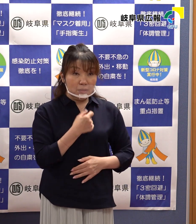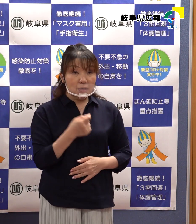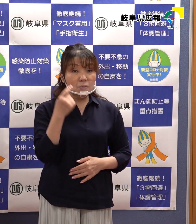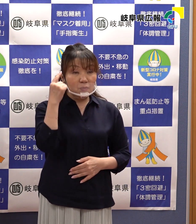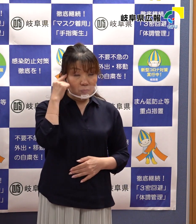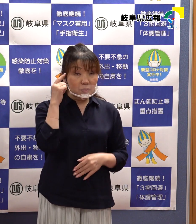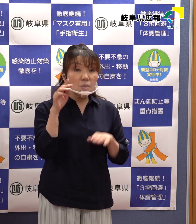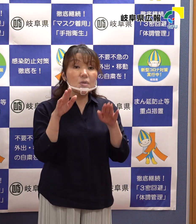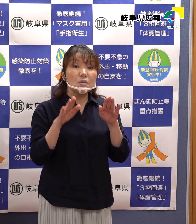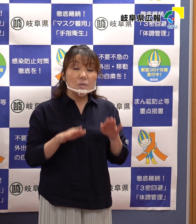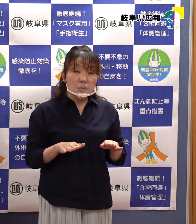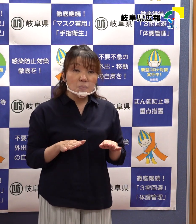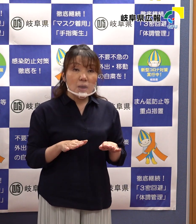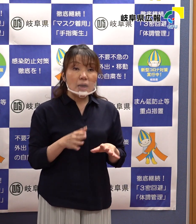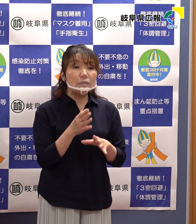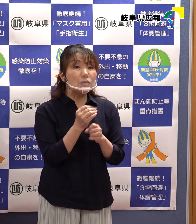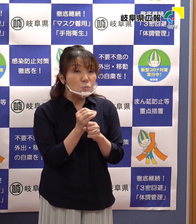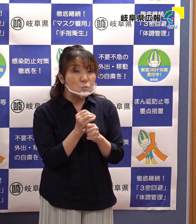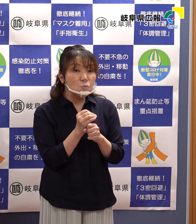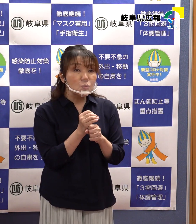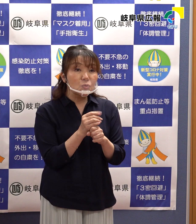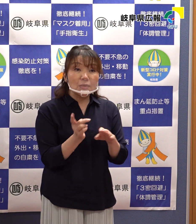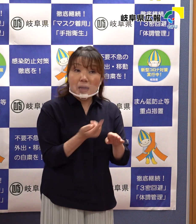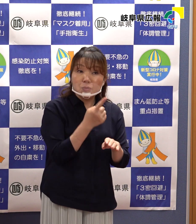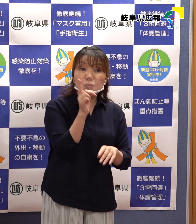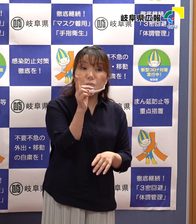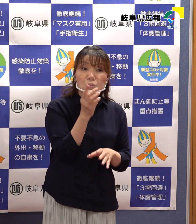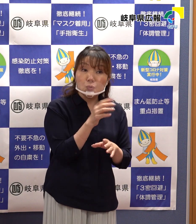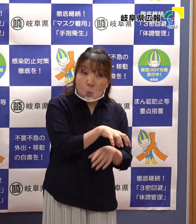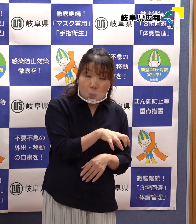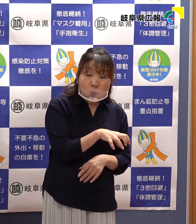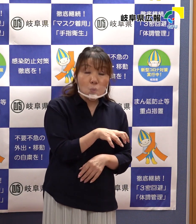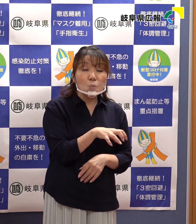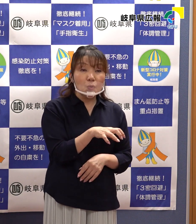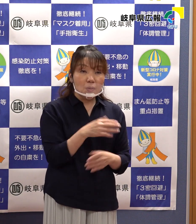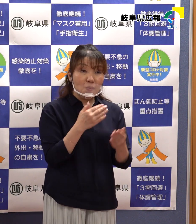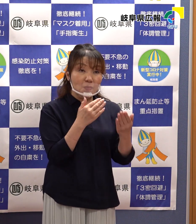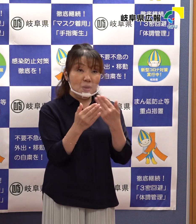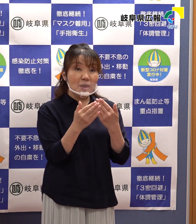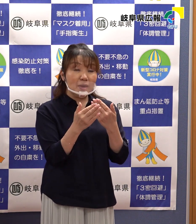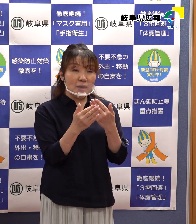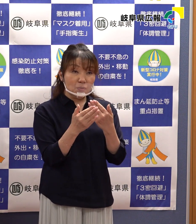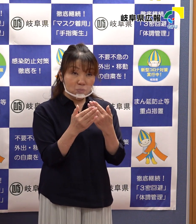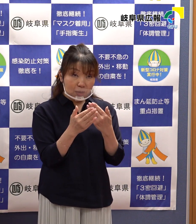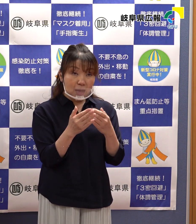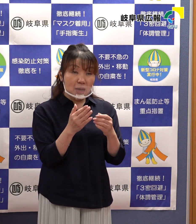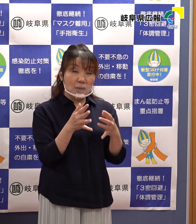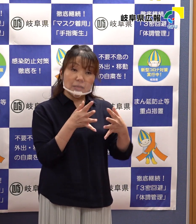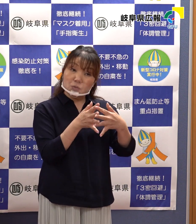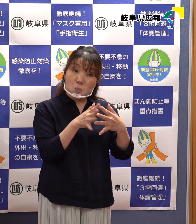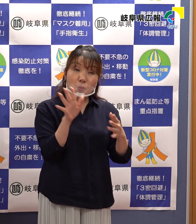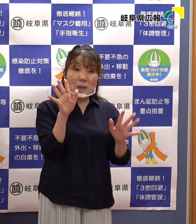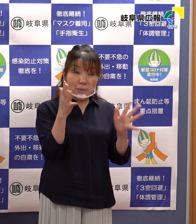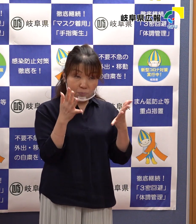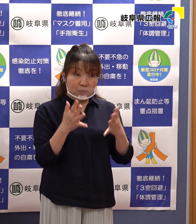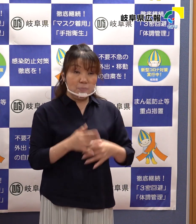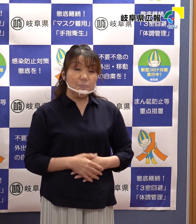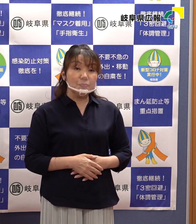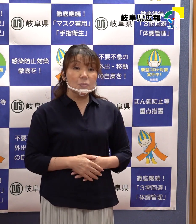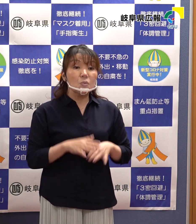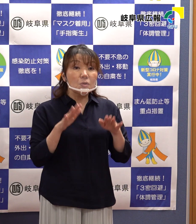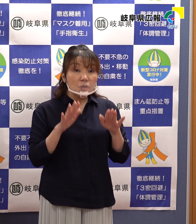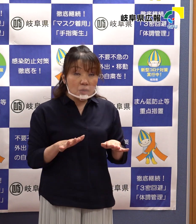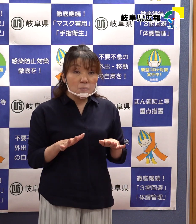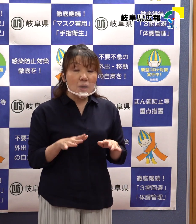まあ、今の段階でいつ頃とかどのタイミングでという明確なものはありませんけれども、この今我々